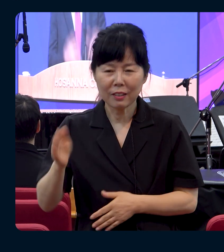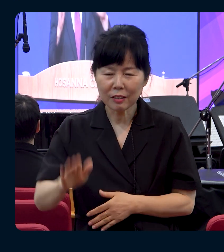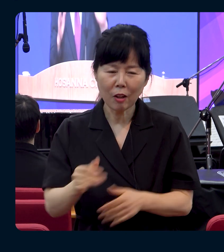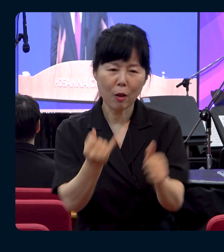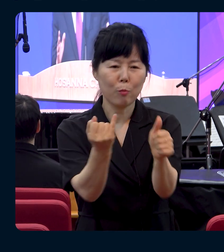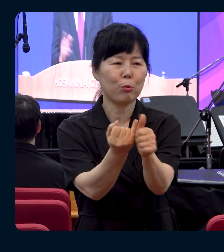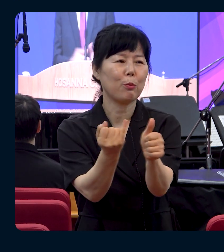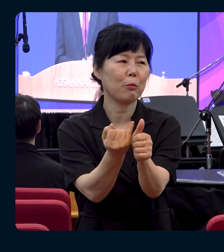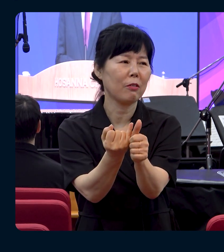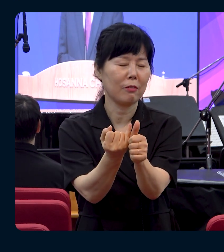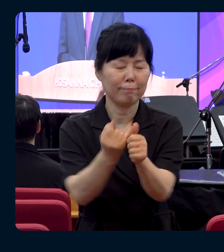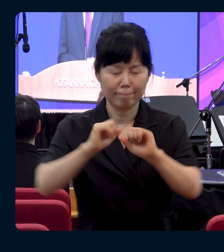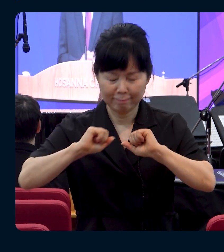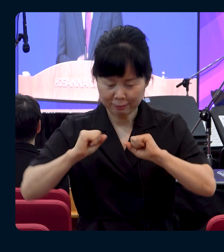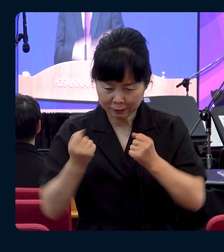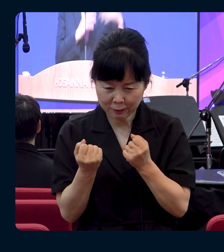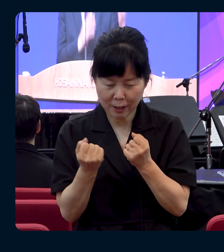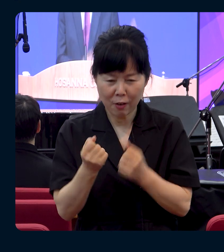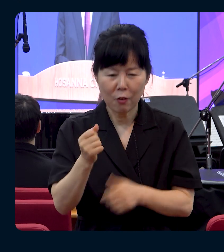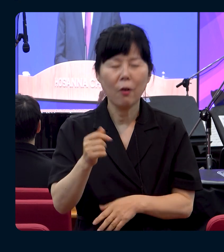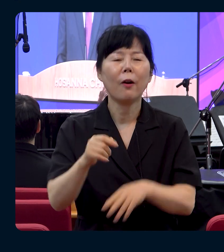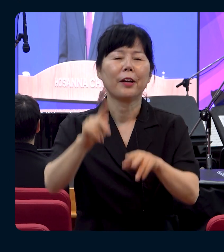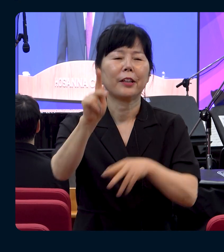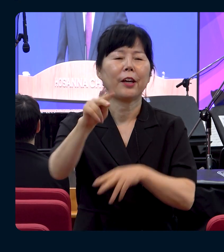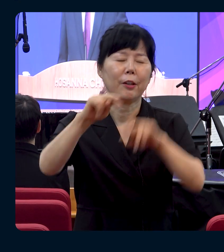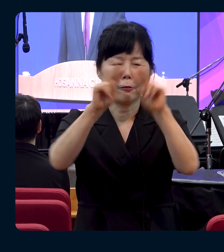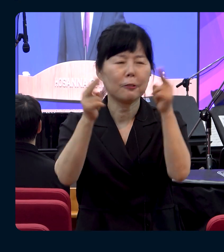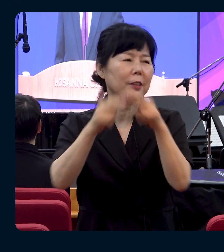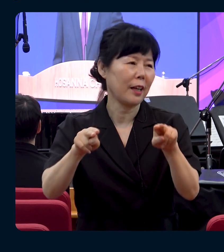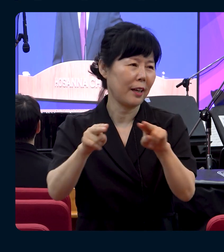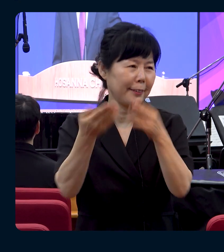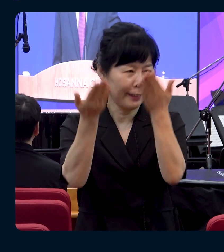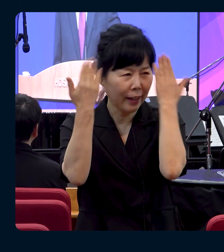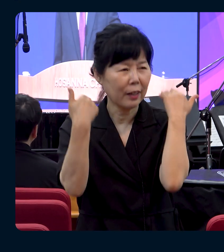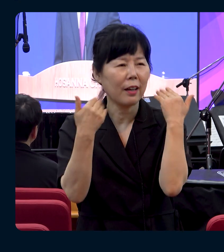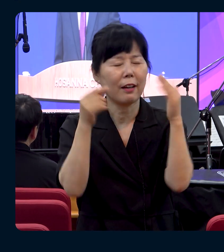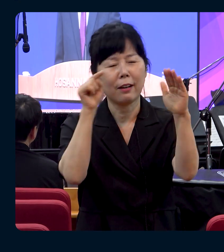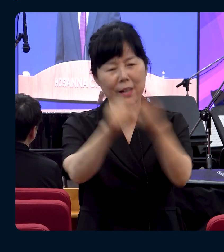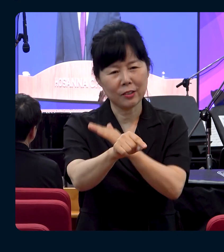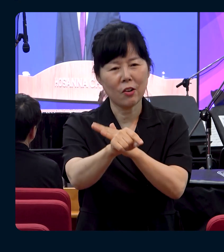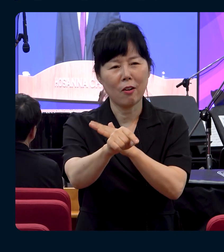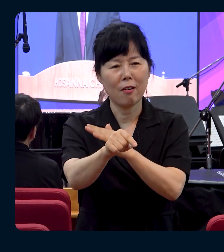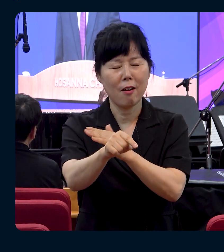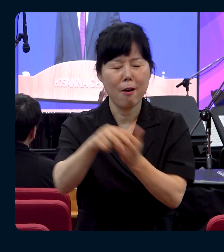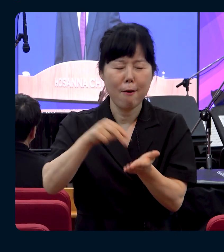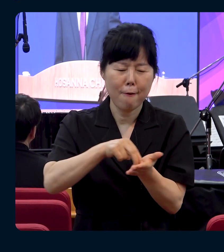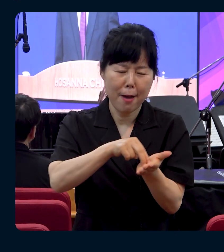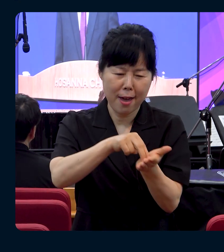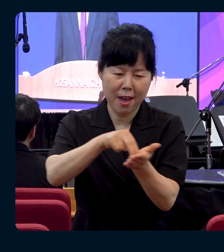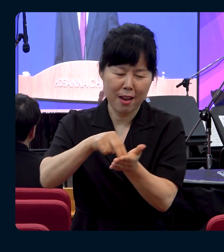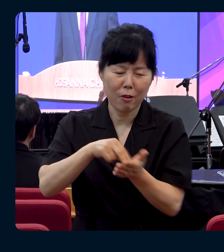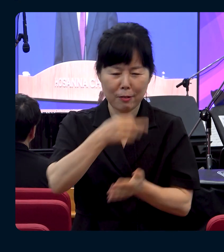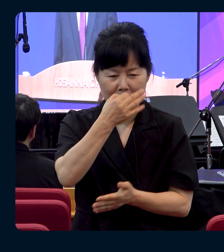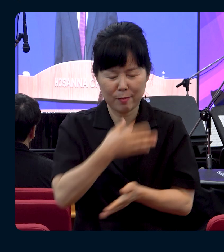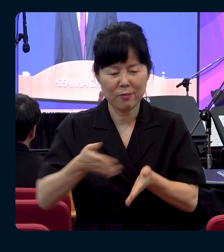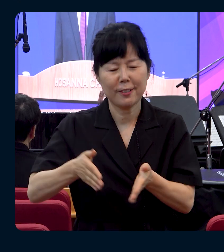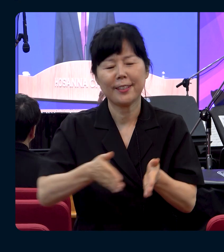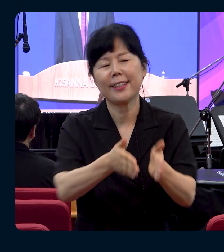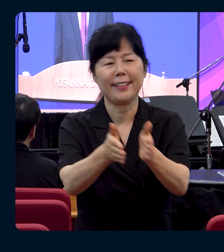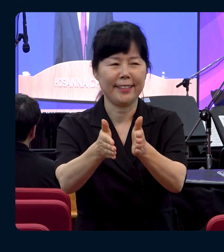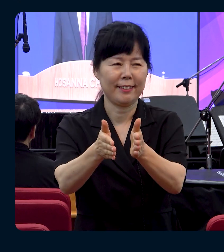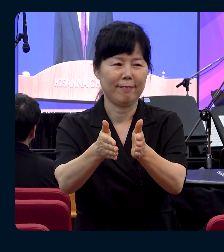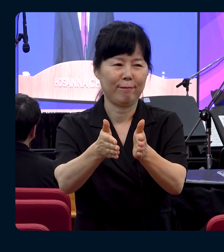종은 순종하고 그곳으로 다시 가서 또다시 그 외롭고 힘든 사역의 길을